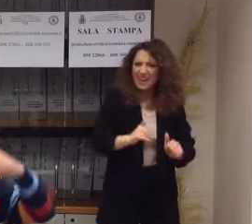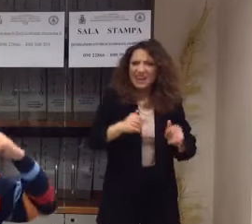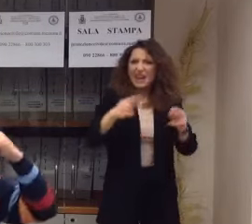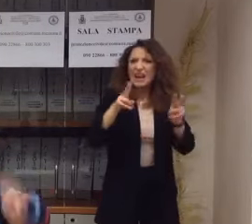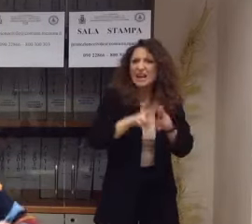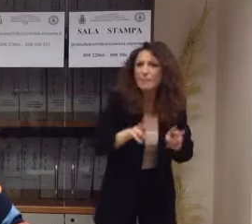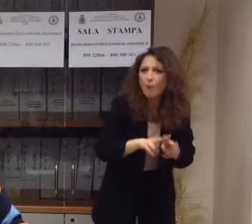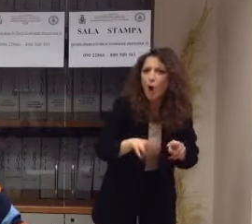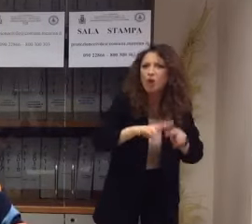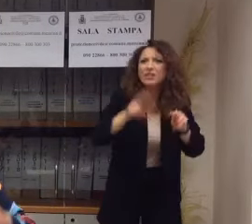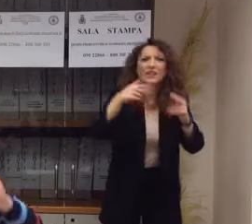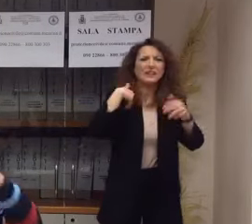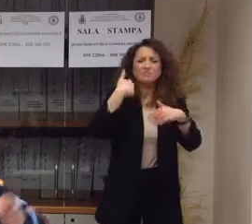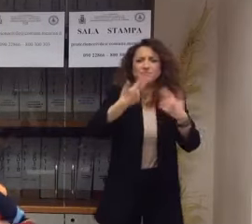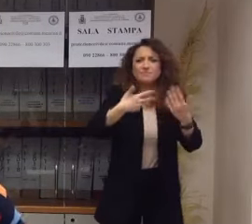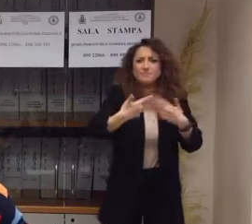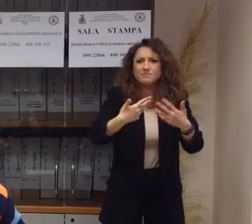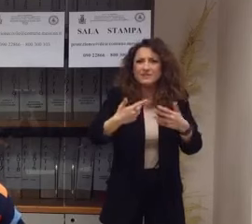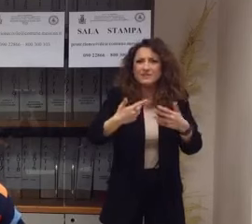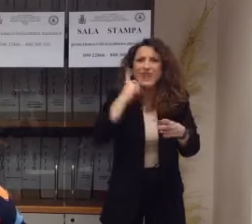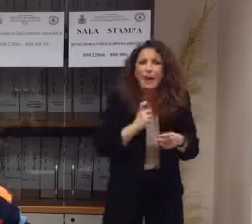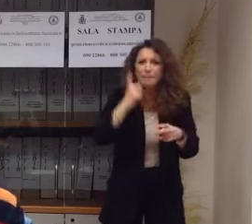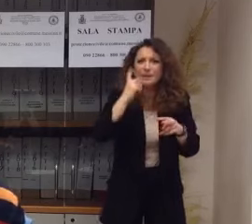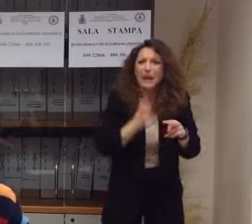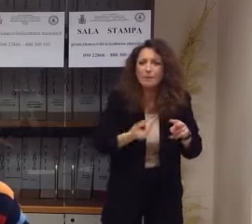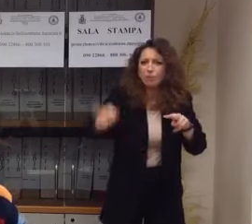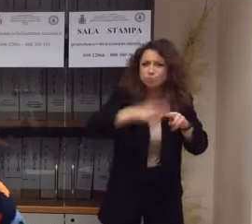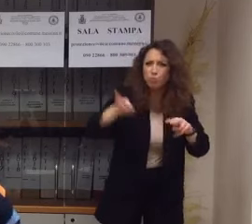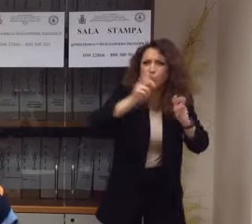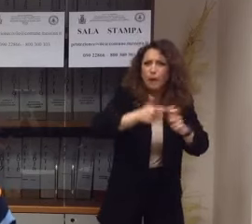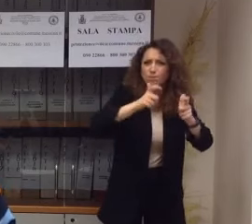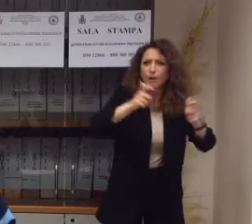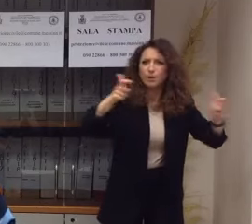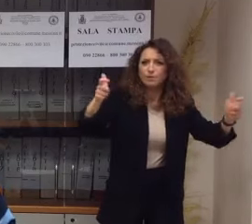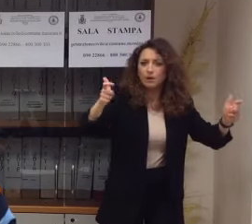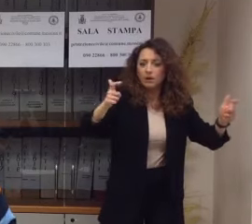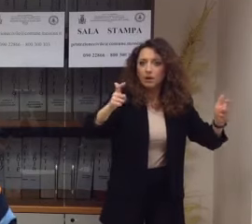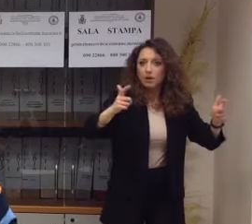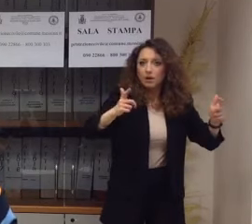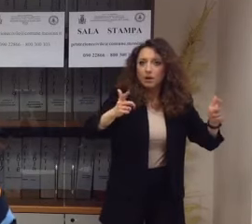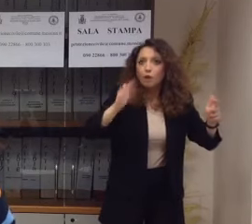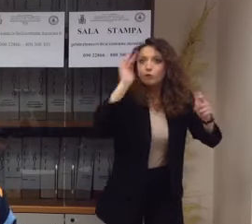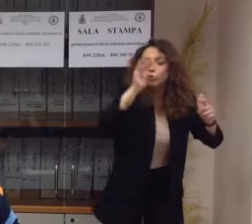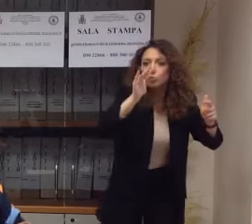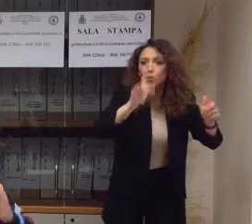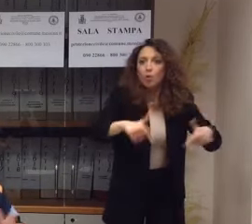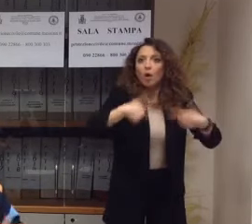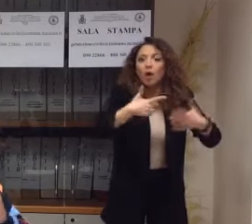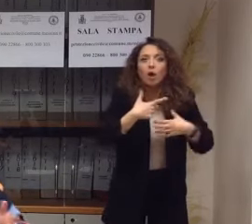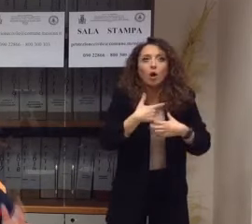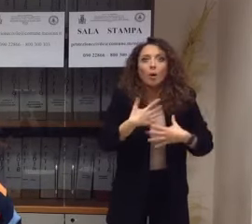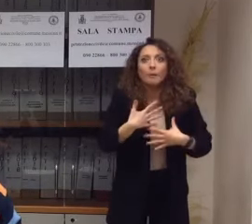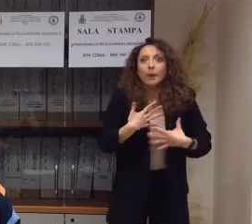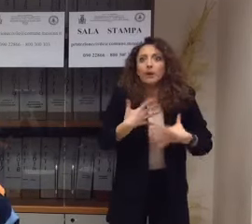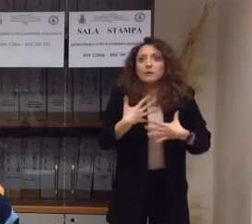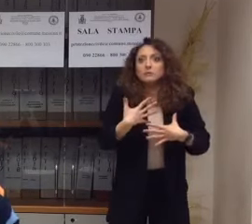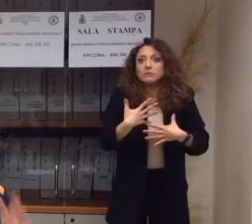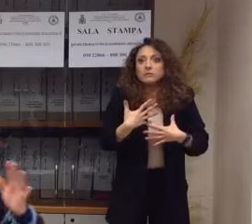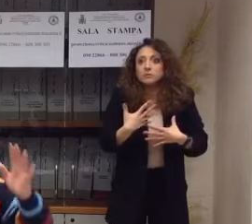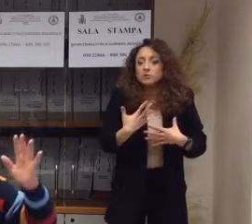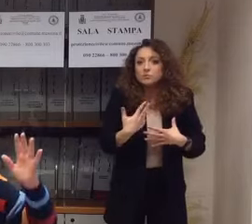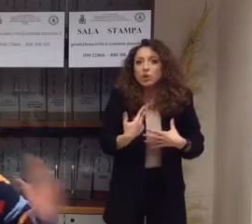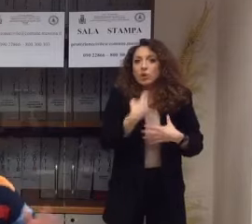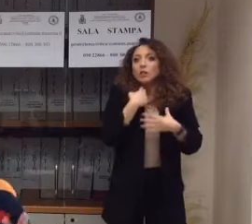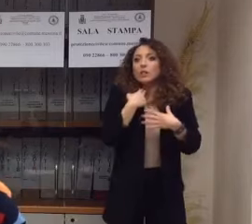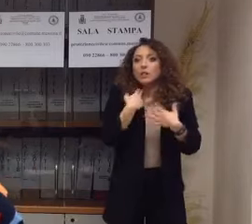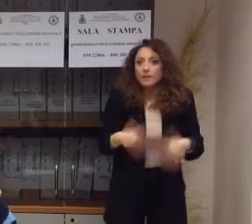nipoti altri debiti che non ci metteranno più in condizione di respirare domani. Già, noi ogni cosa che facciamo abbiamo